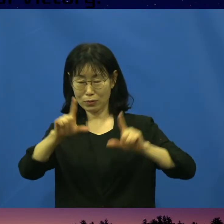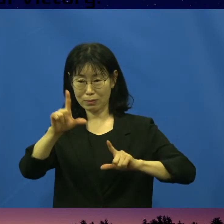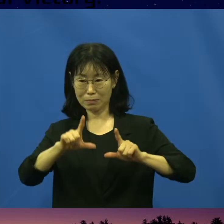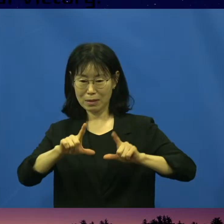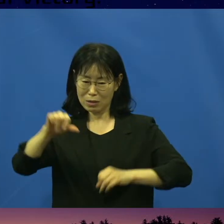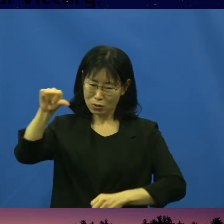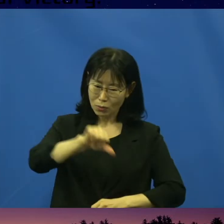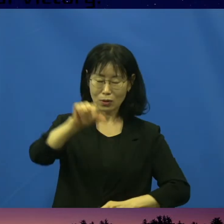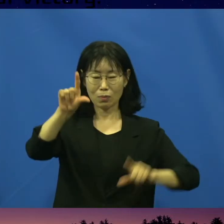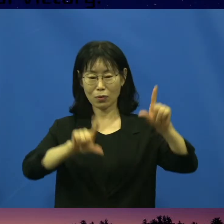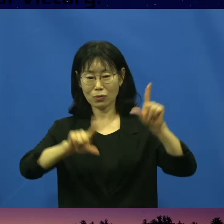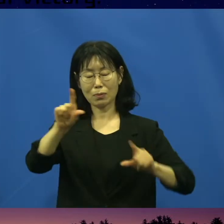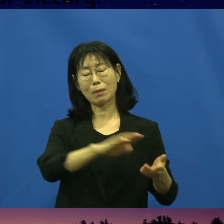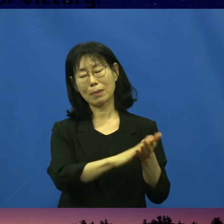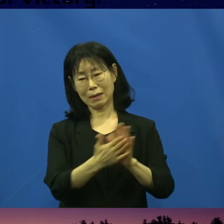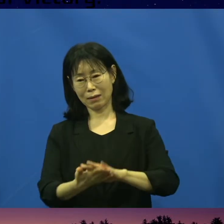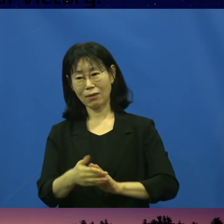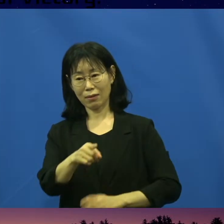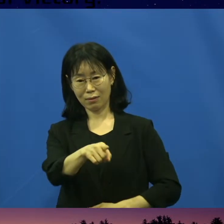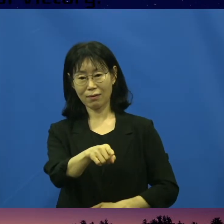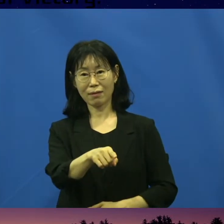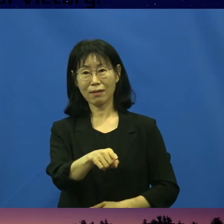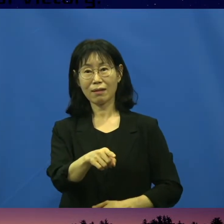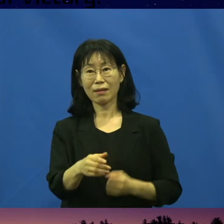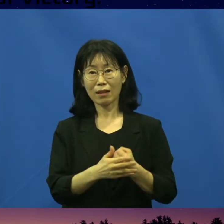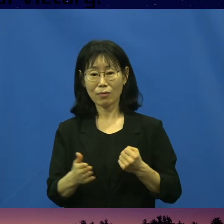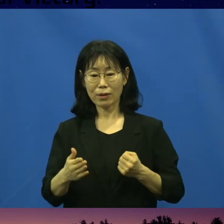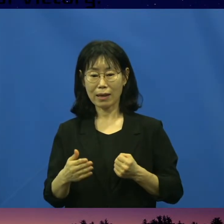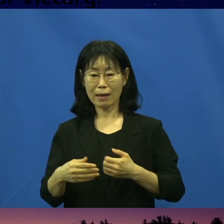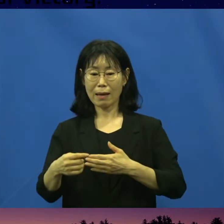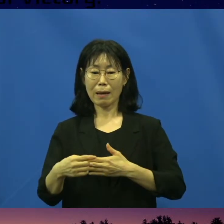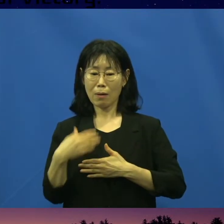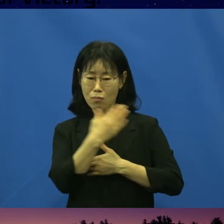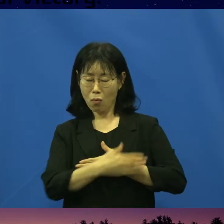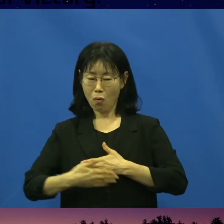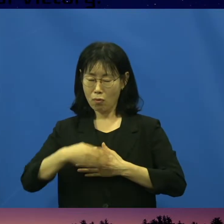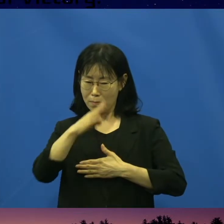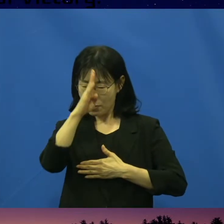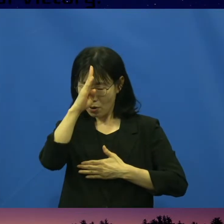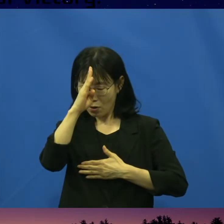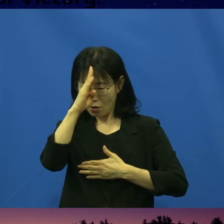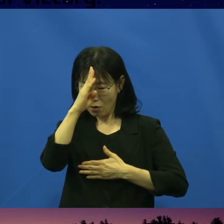거죠. 그러면서 이게 신체적인 질병만이 아니고 이것을 통해서